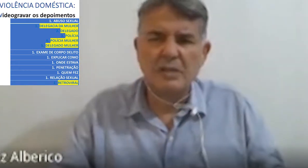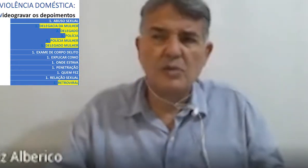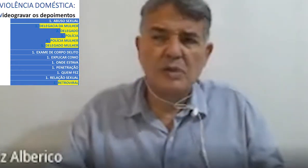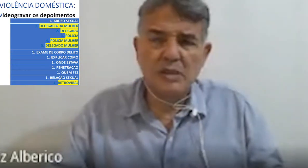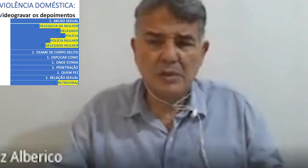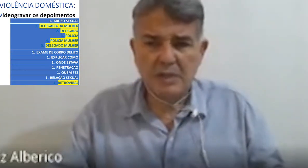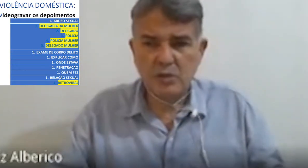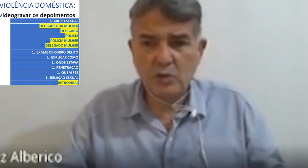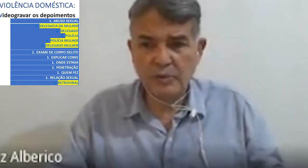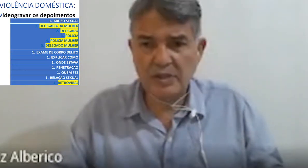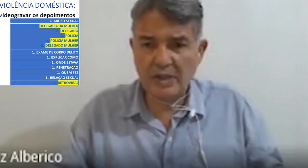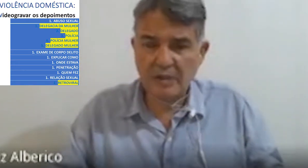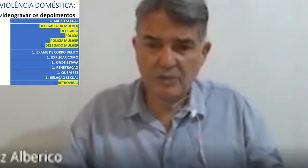de uns 5 a 6 grupos de sexo.